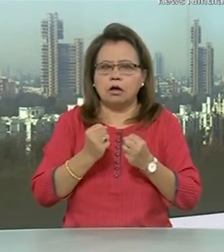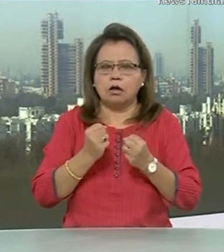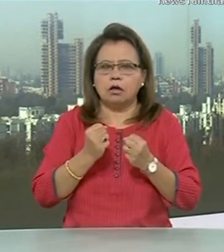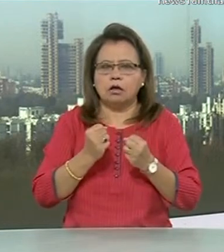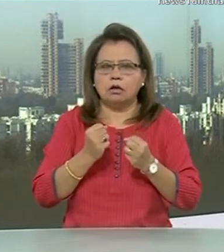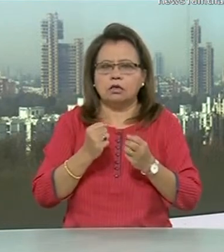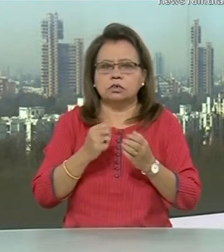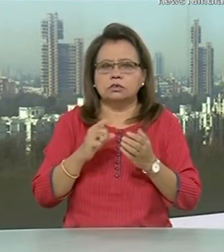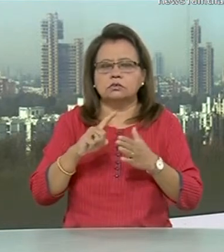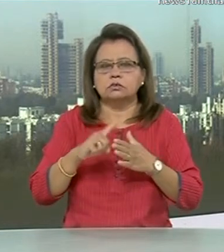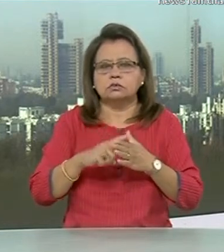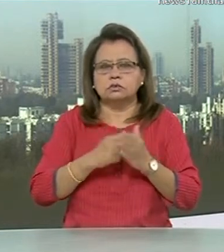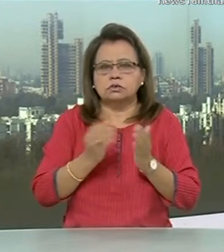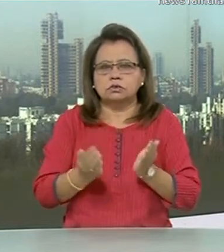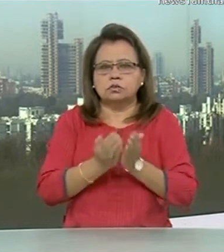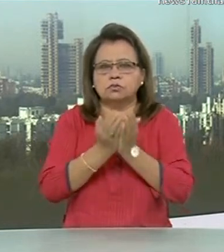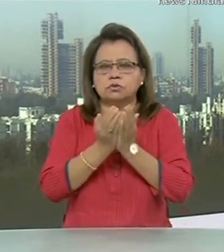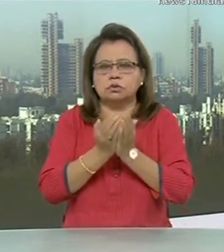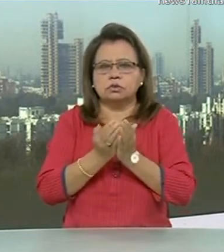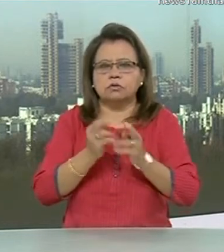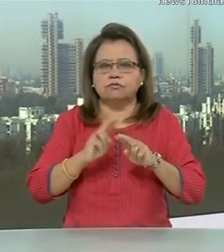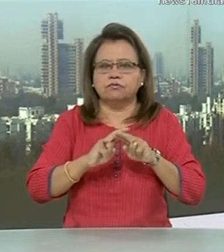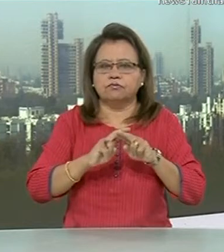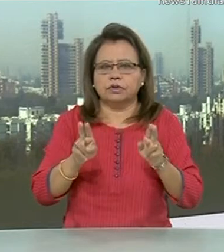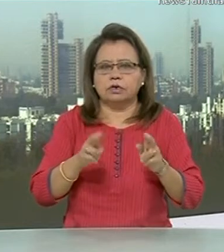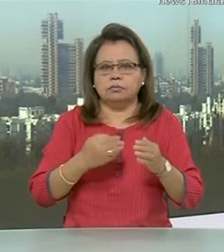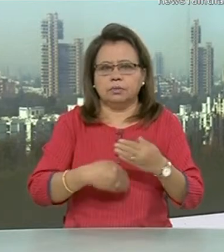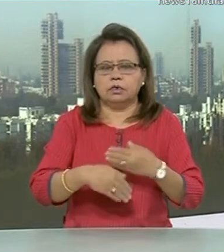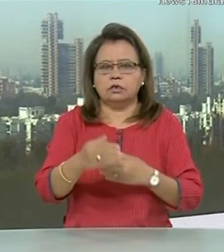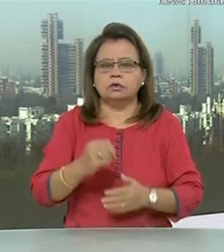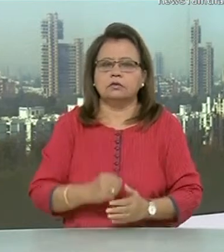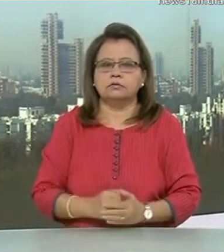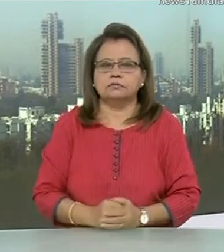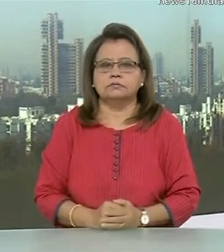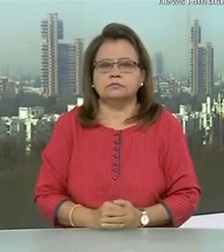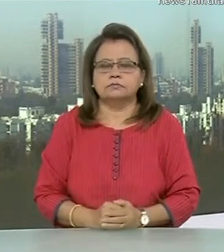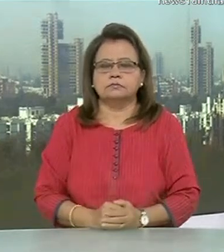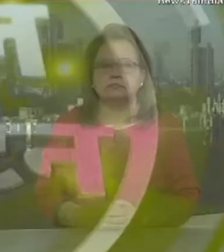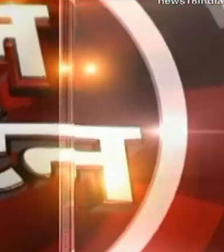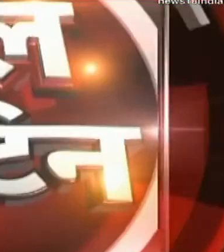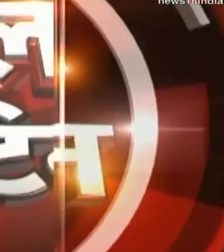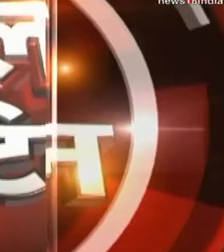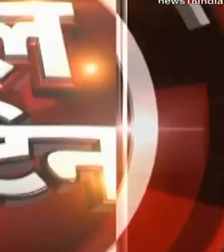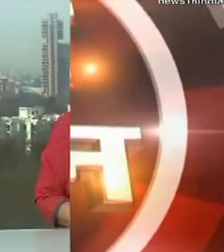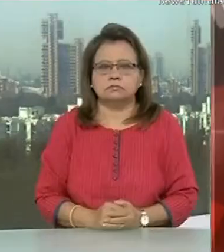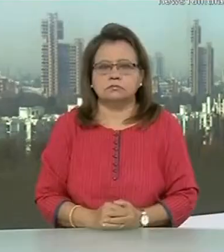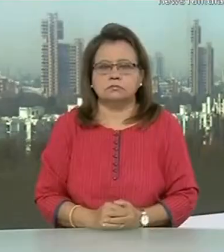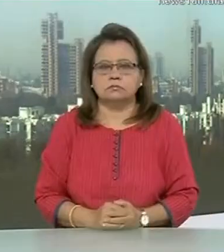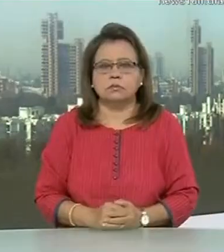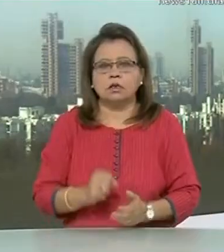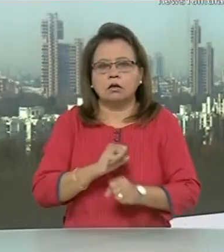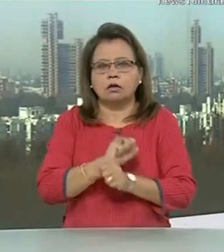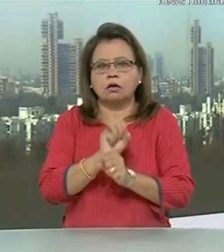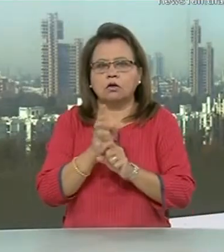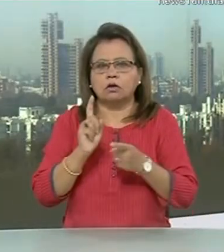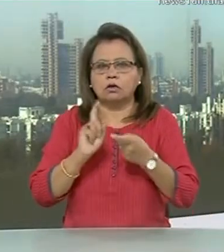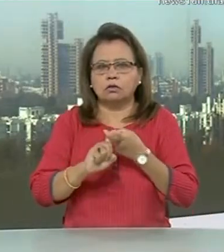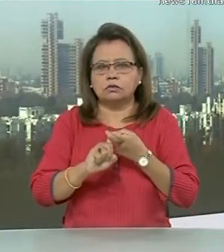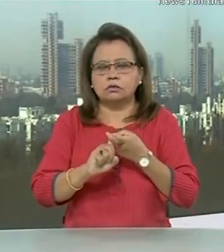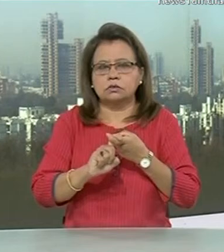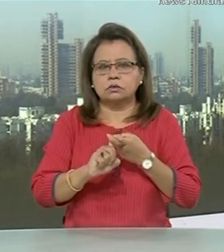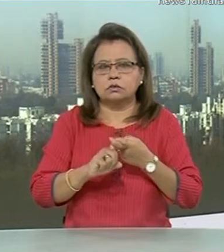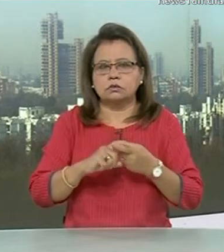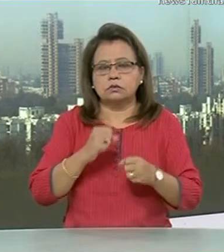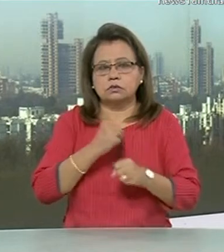पर संबंधित यह छूट मिल सकती है कि कोड़ा के खिलाफ